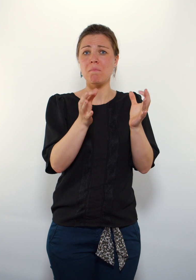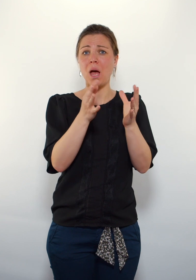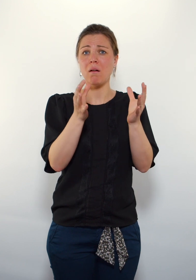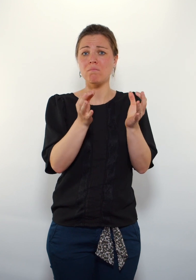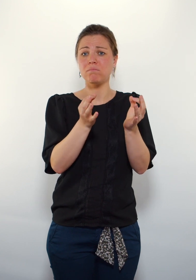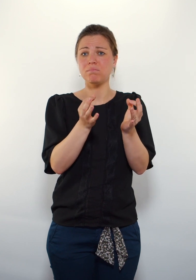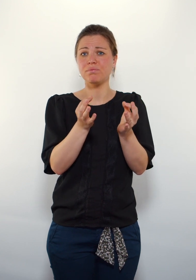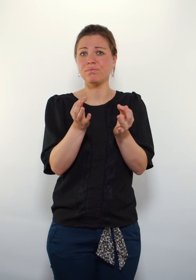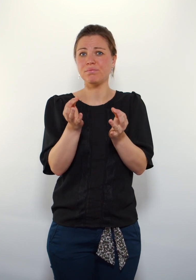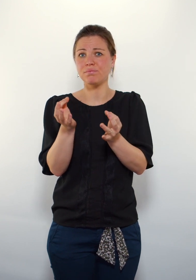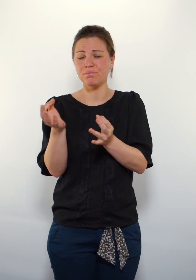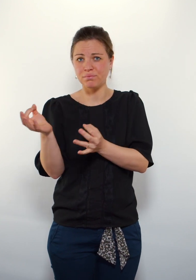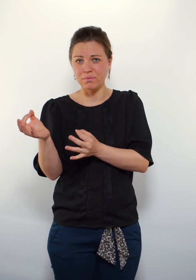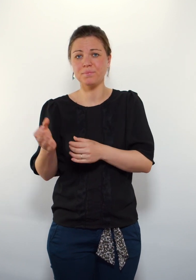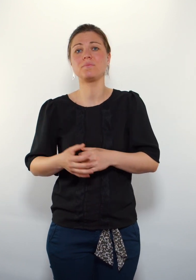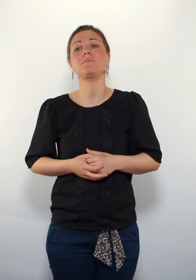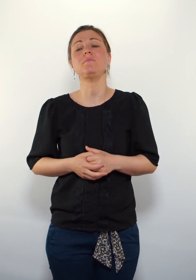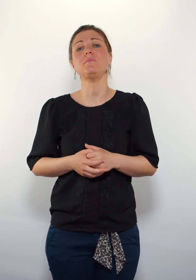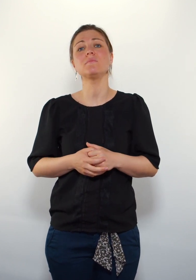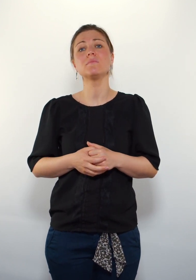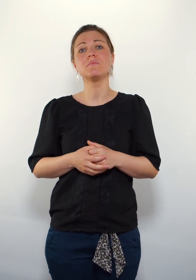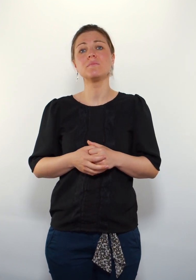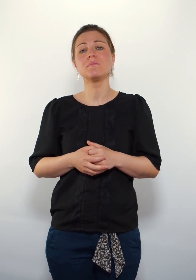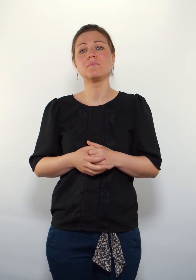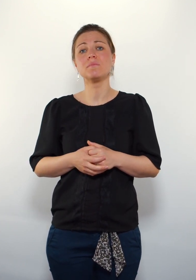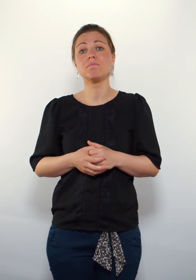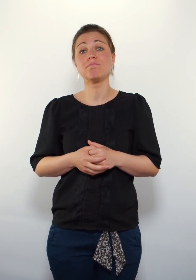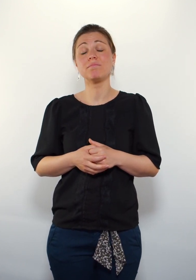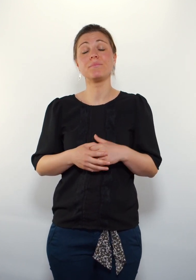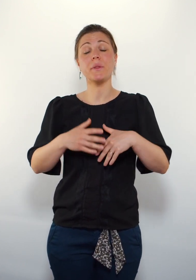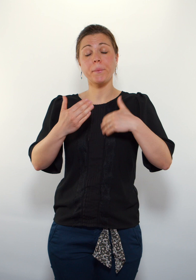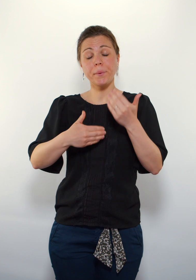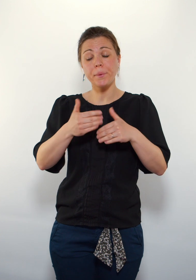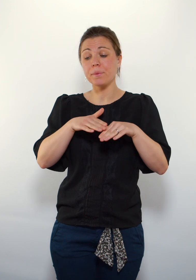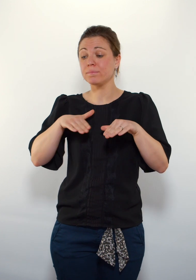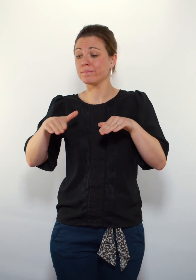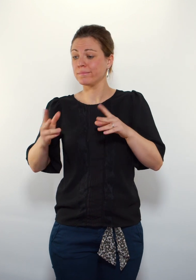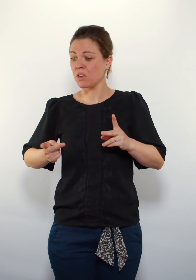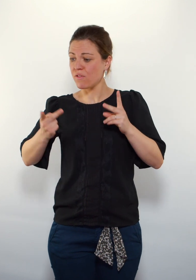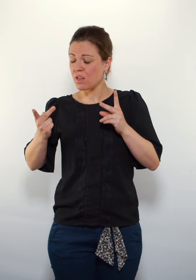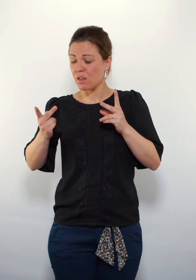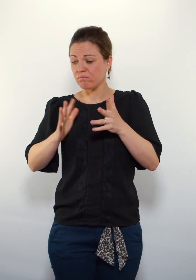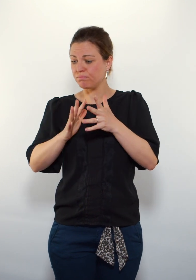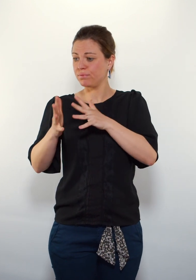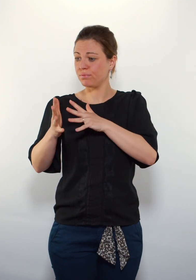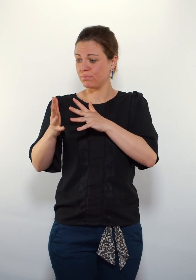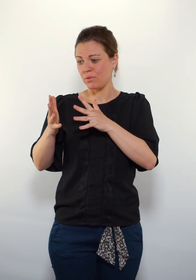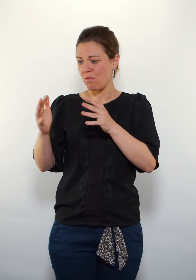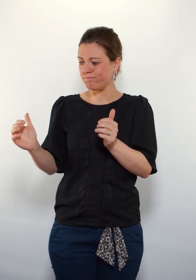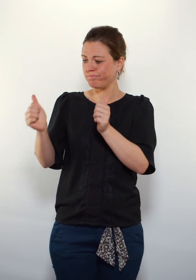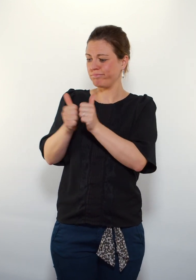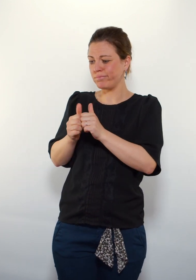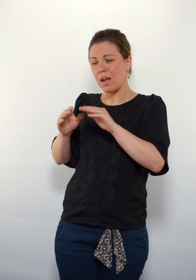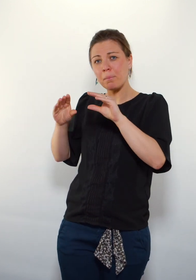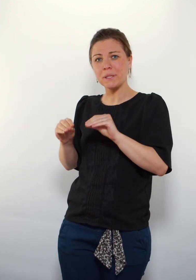j'y allais tout le temps. Mais pour autant, entre-temps, notre vie avait évolué et on s'était installés